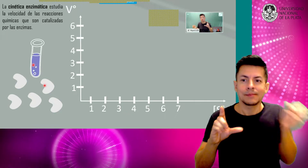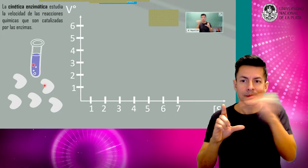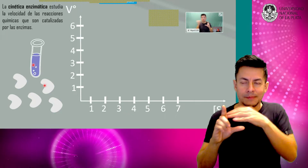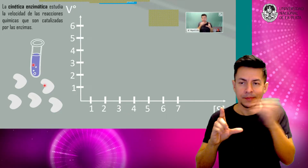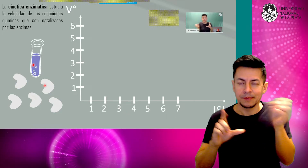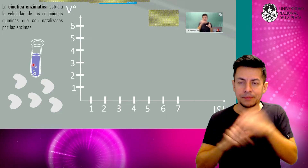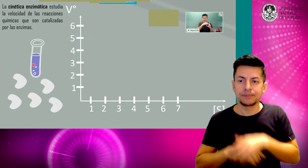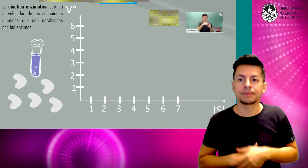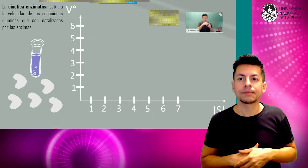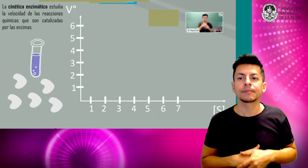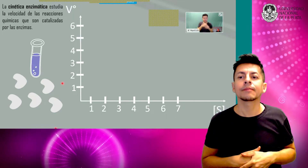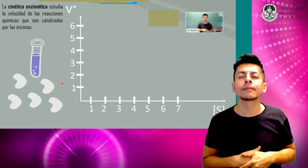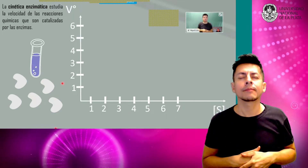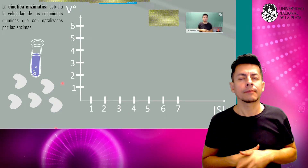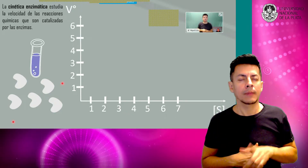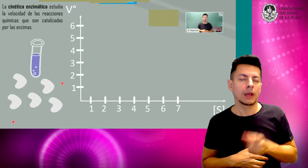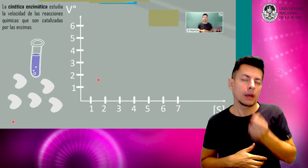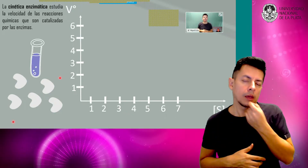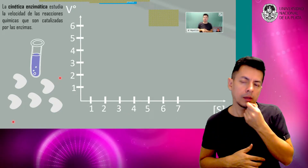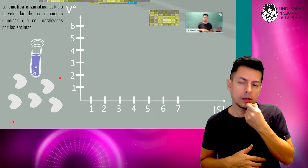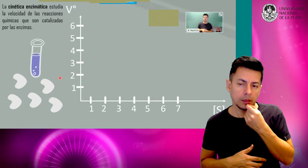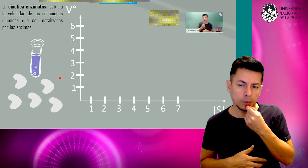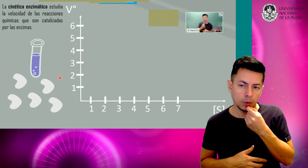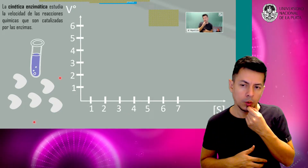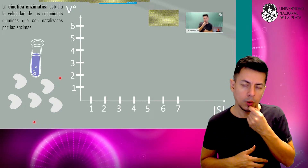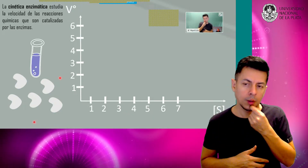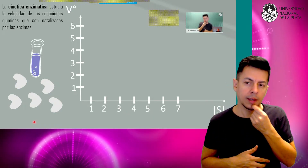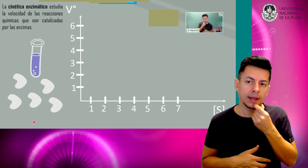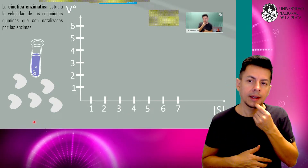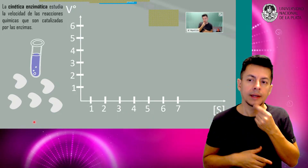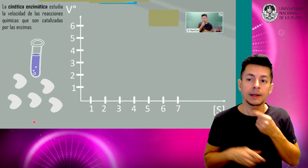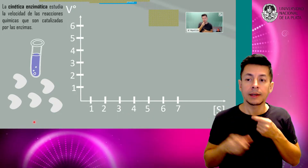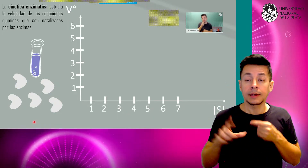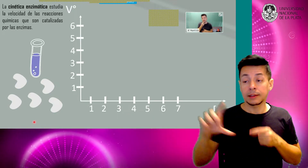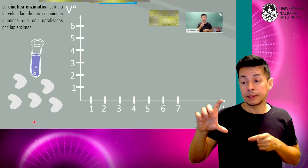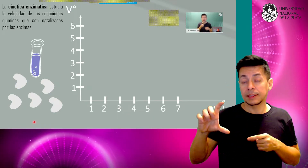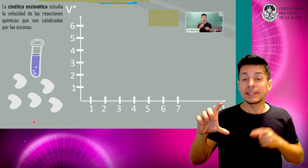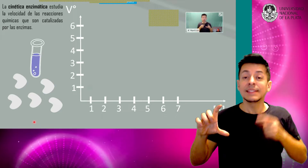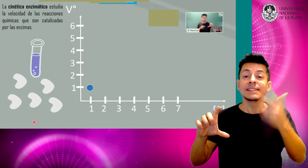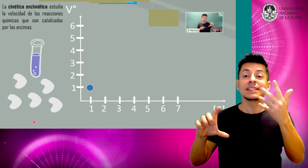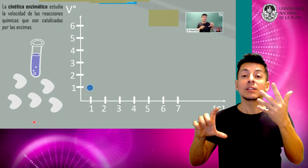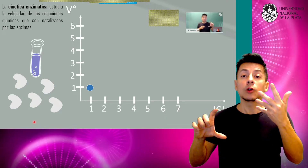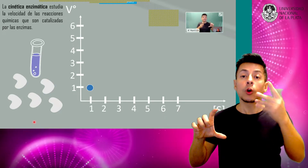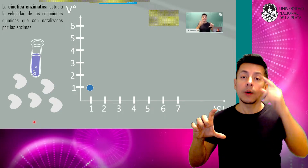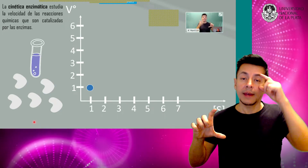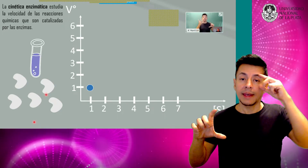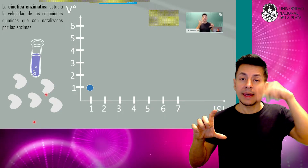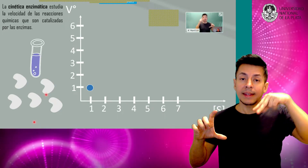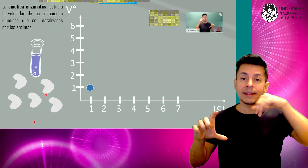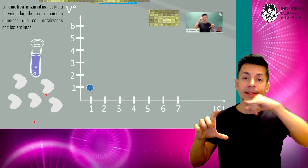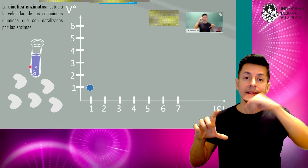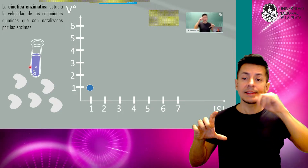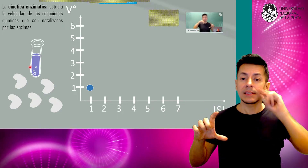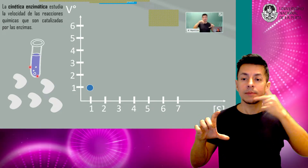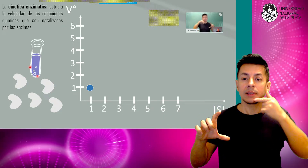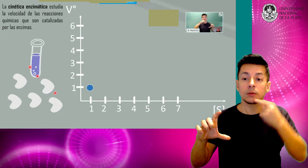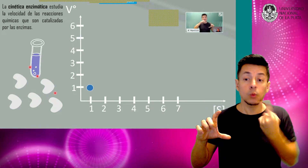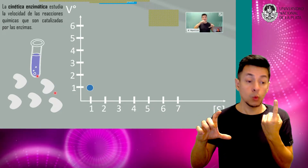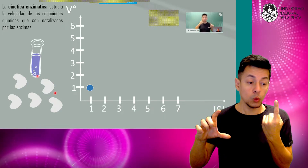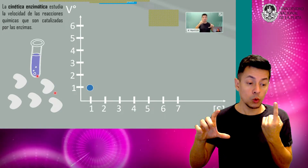Entonces, imagínense que tenemos 5 enzimas en este tubo y le agregamos una molécula de sustrato al